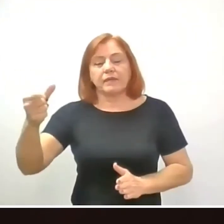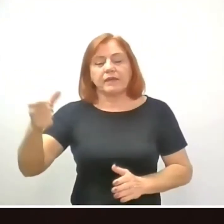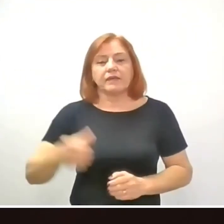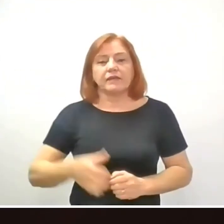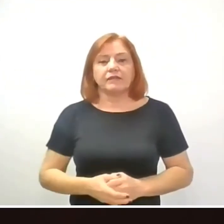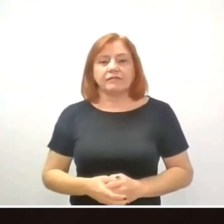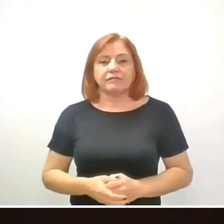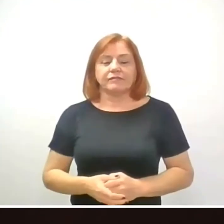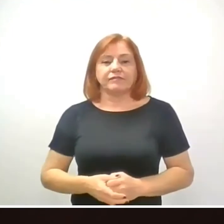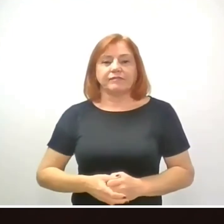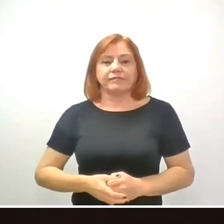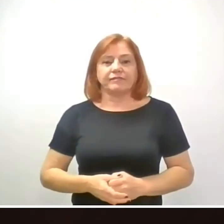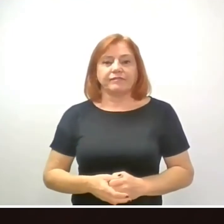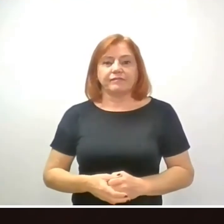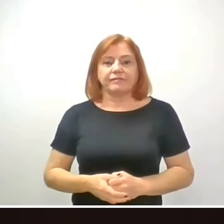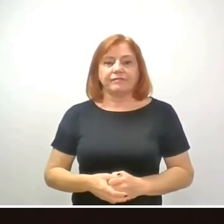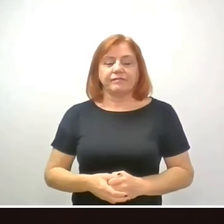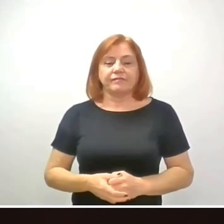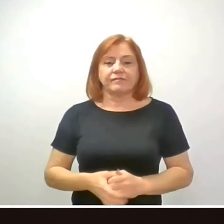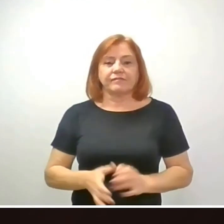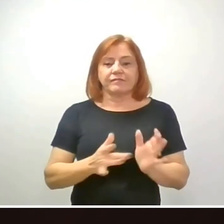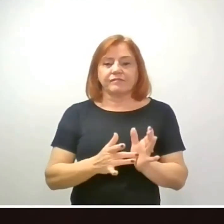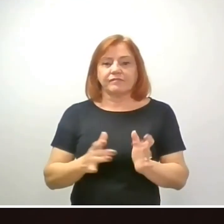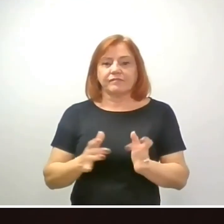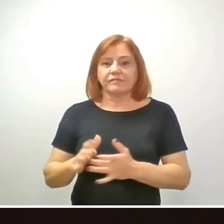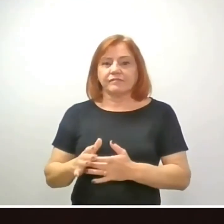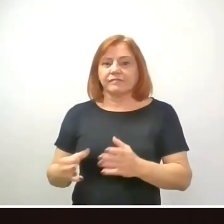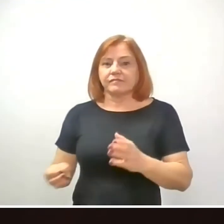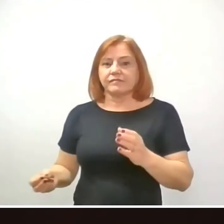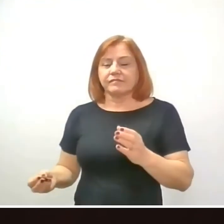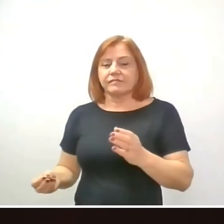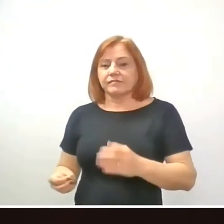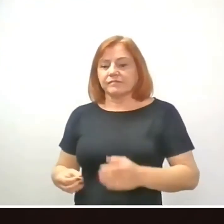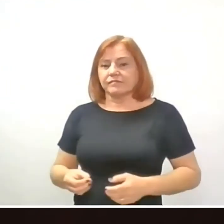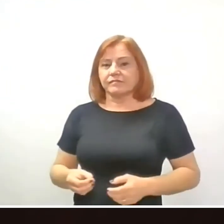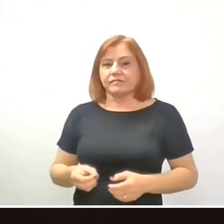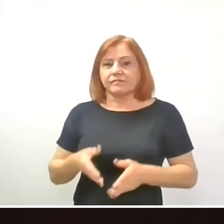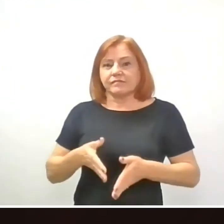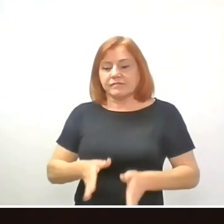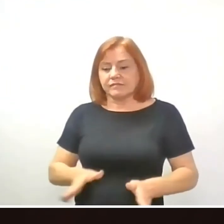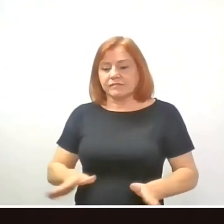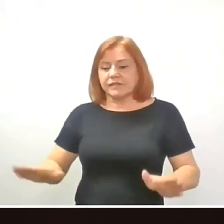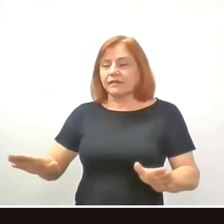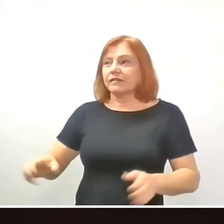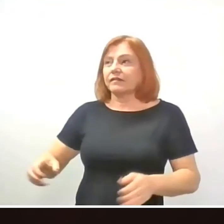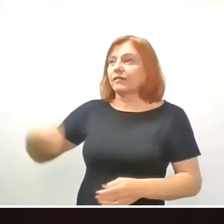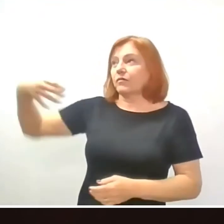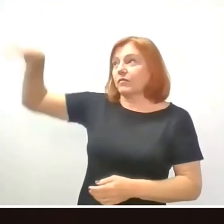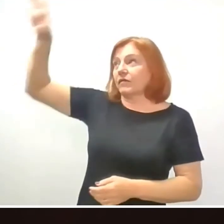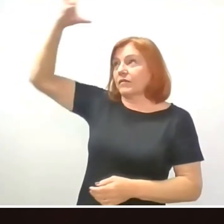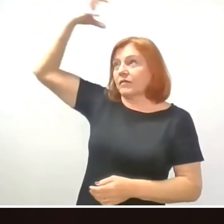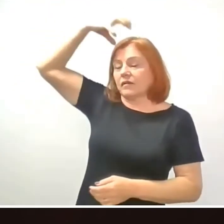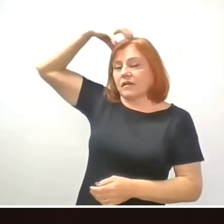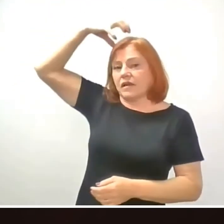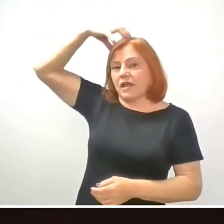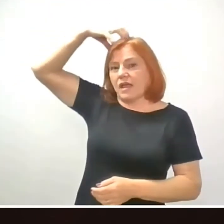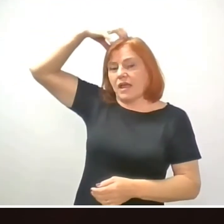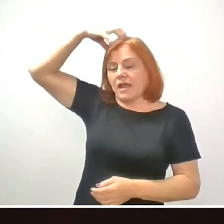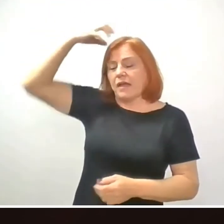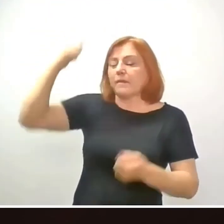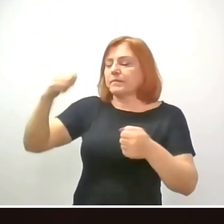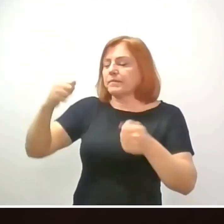Para ser rei aqui na terra, irmãos, ele precisava se tornar um dos homens. E